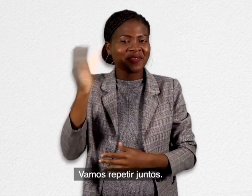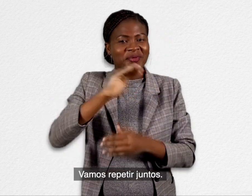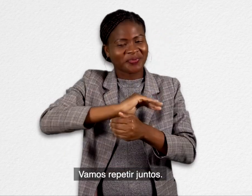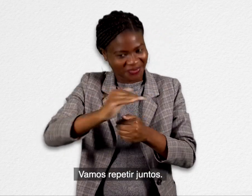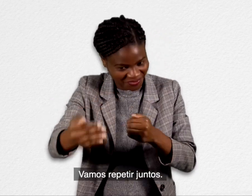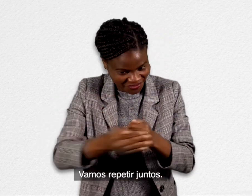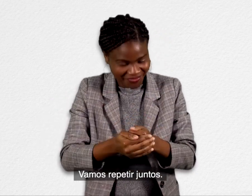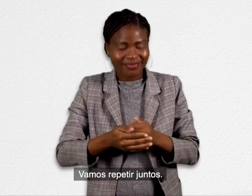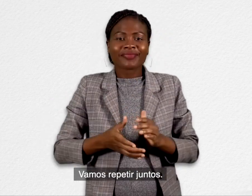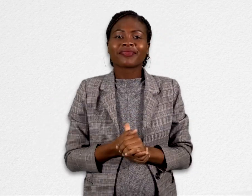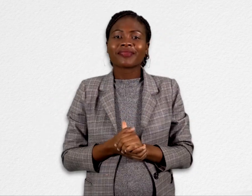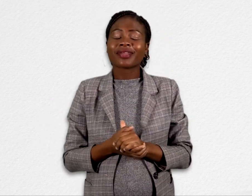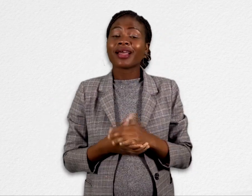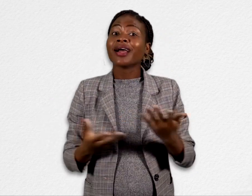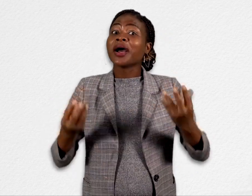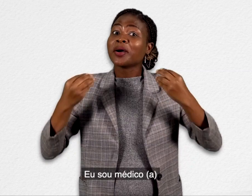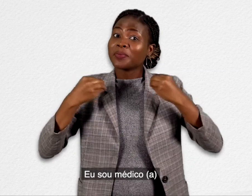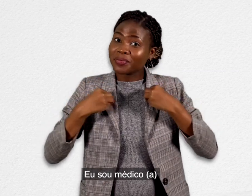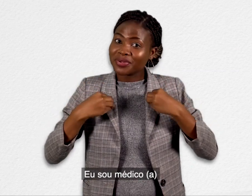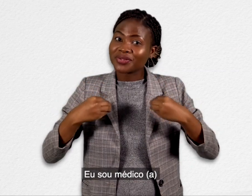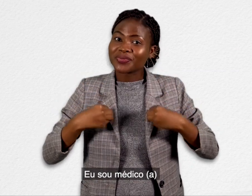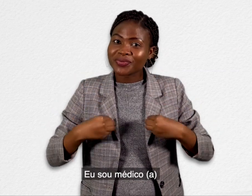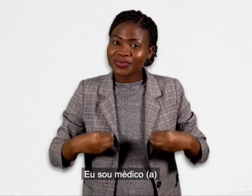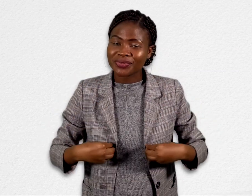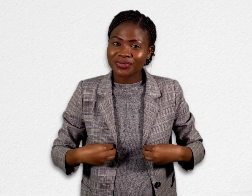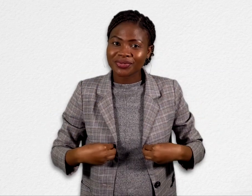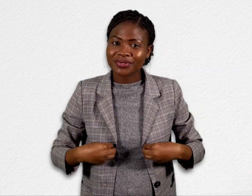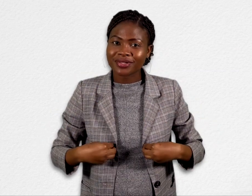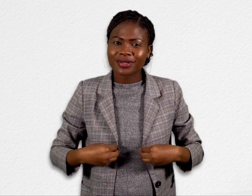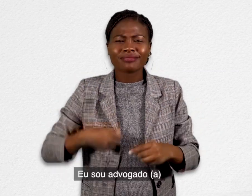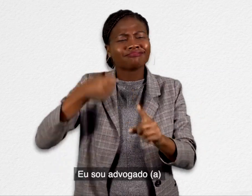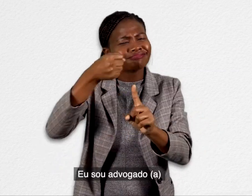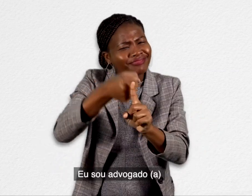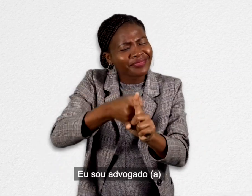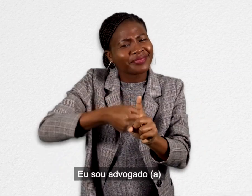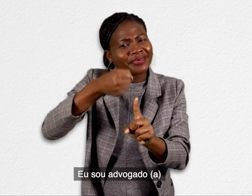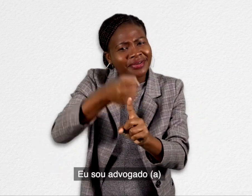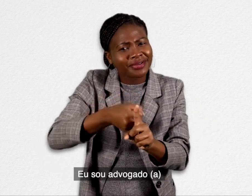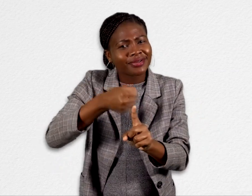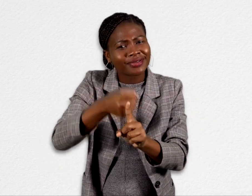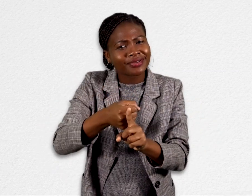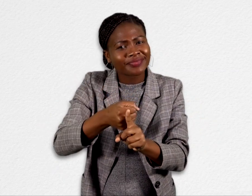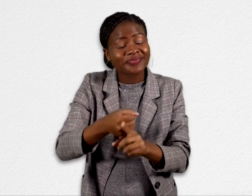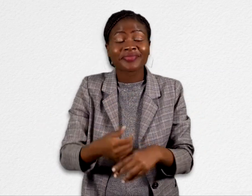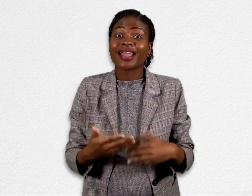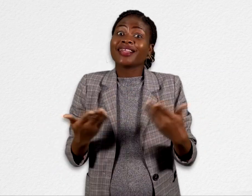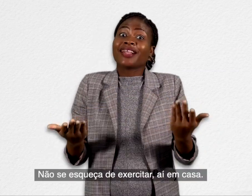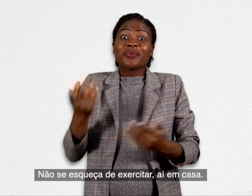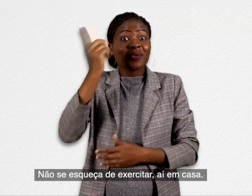Vamos repetir juntos? Eu sou médico, eu sou advogado.